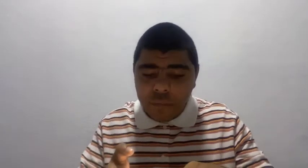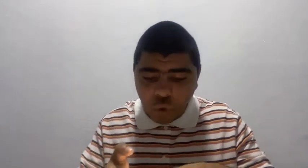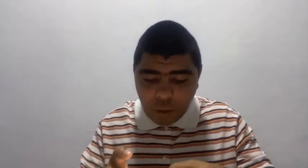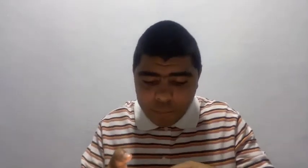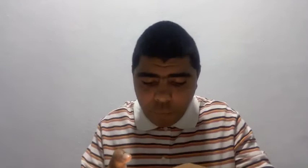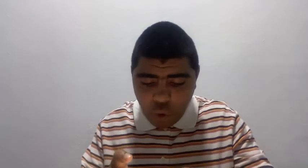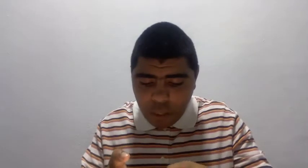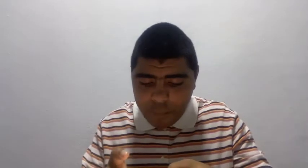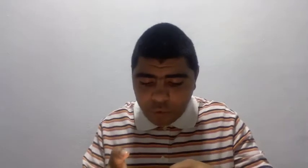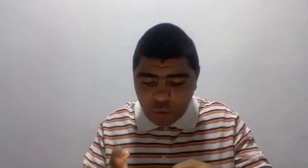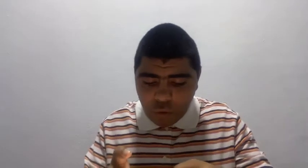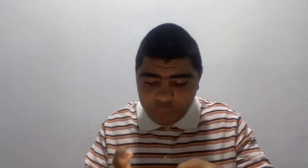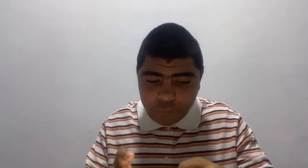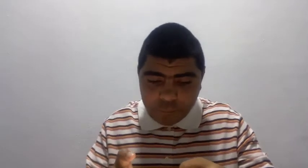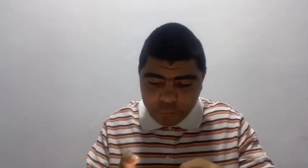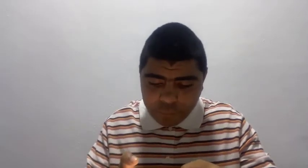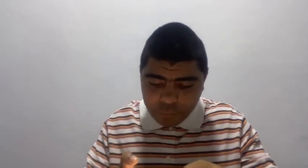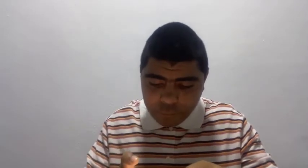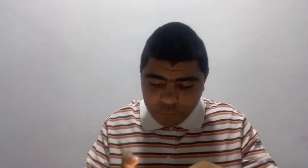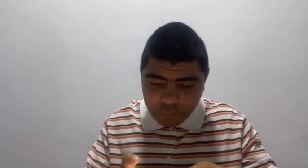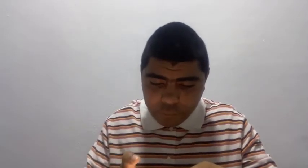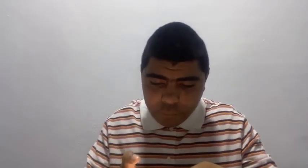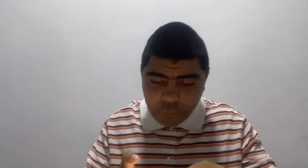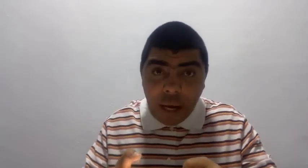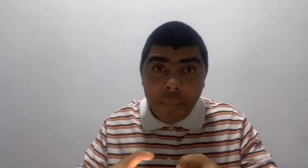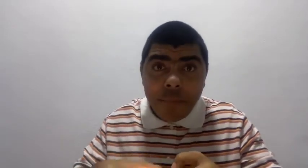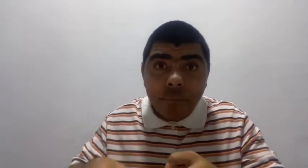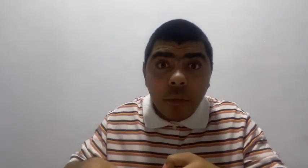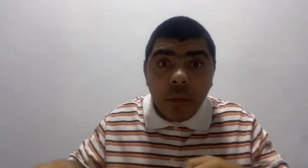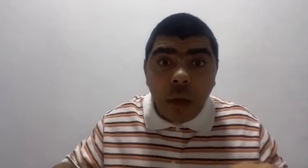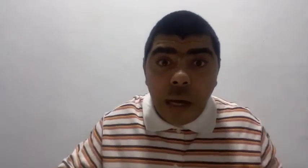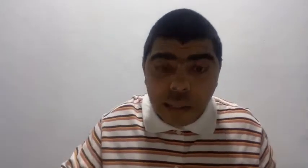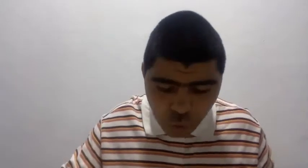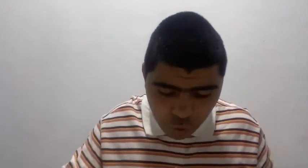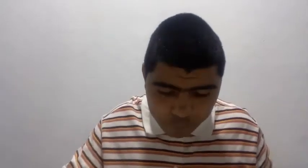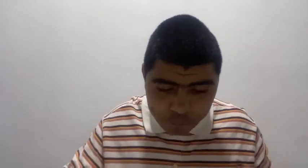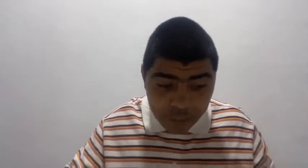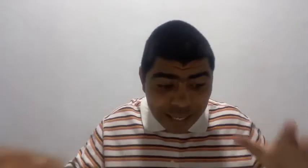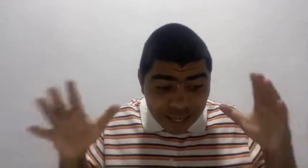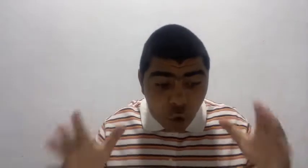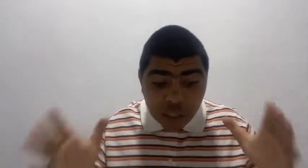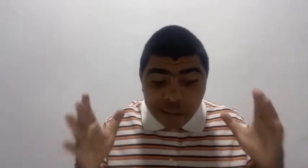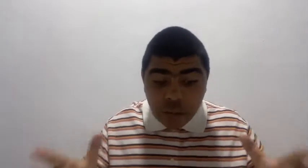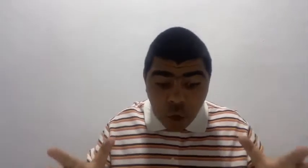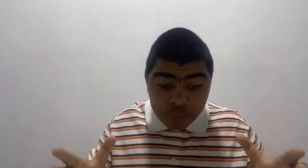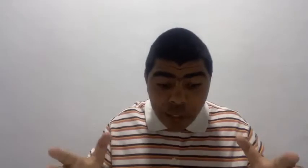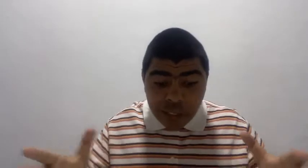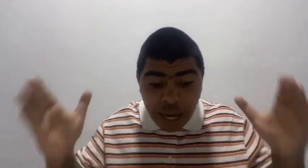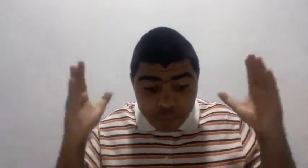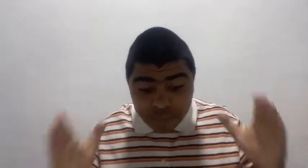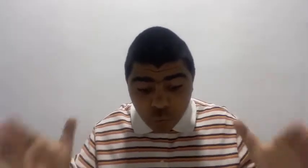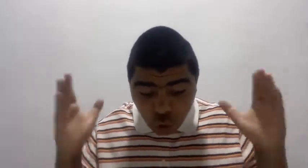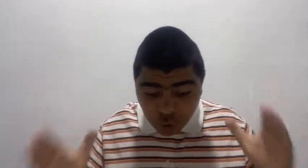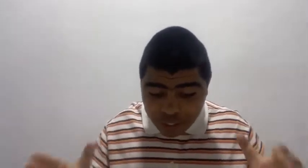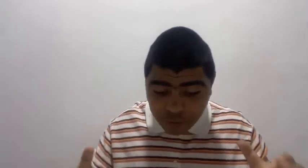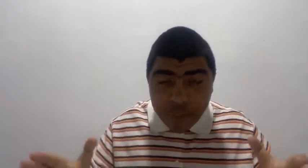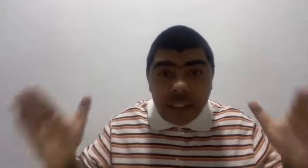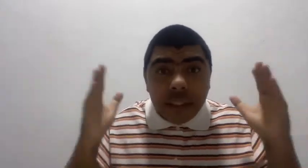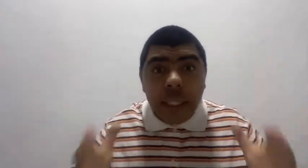hermosa programación. Amén. Aleluya. Primera de Corintios capítulo 13